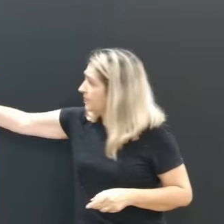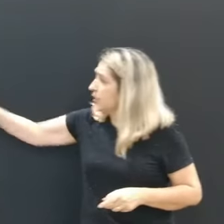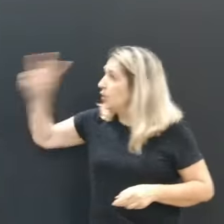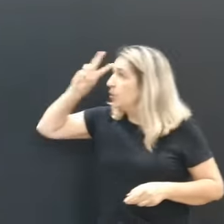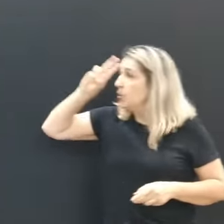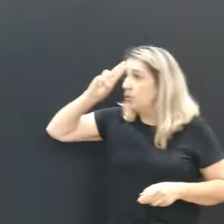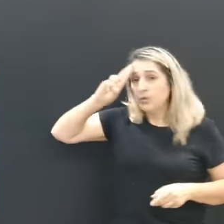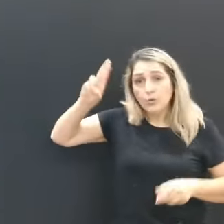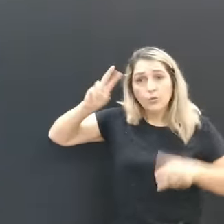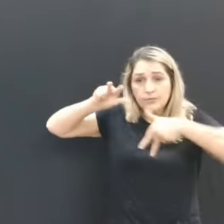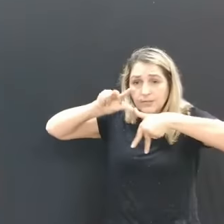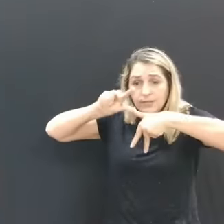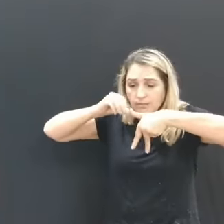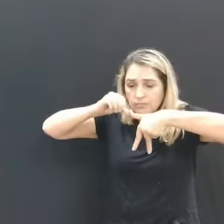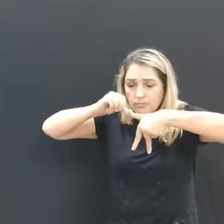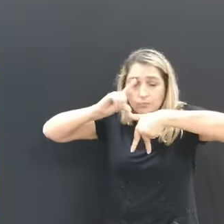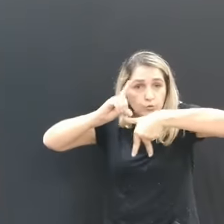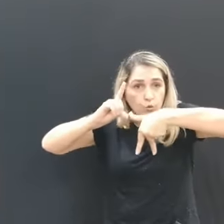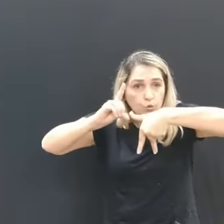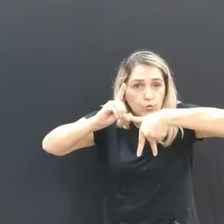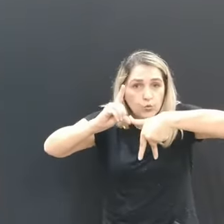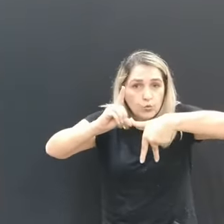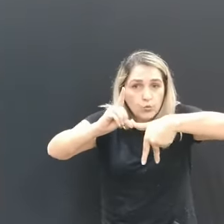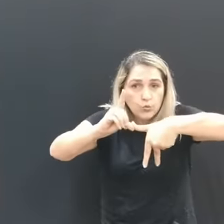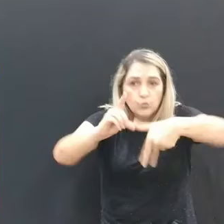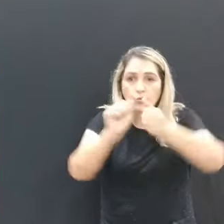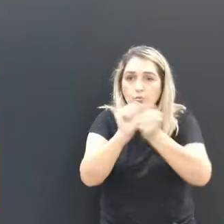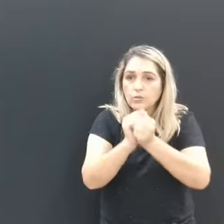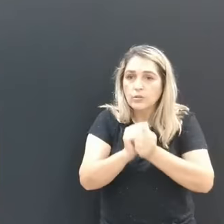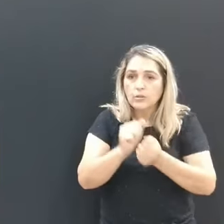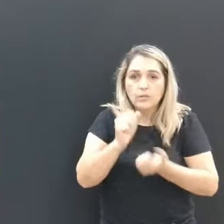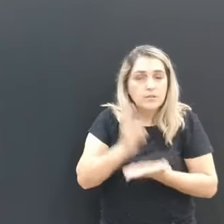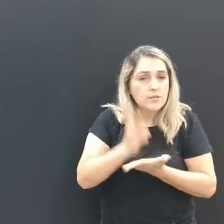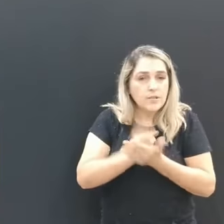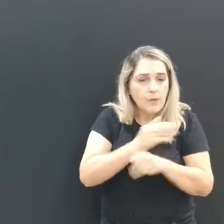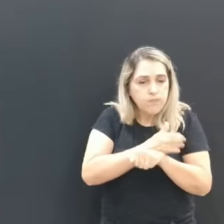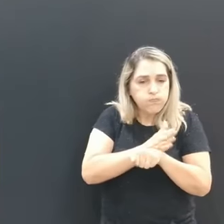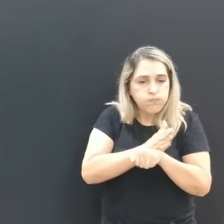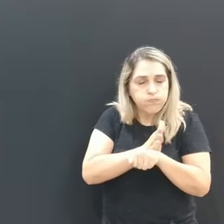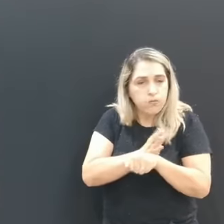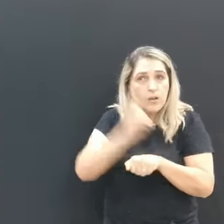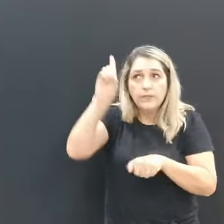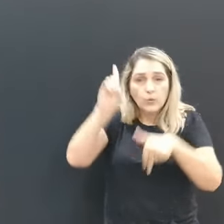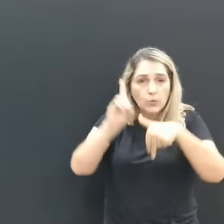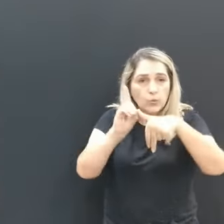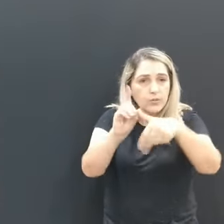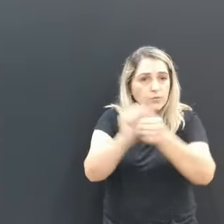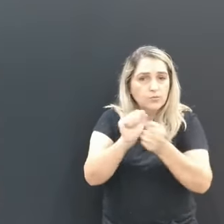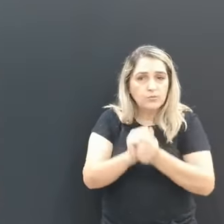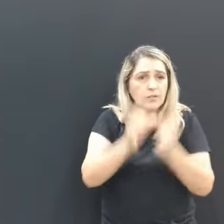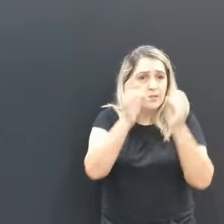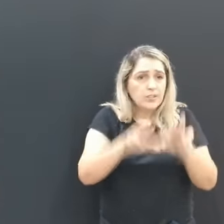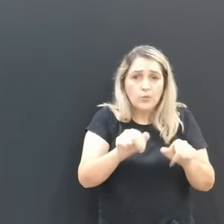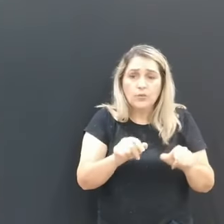em Deus. O Senhor, ele está conosco em todos os momentos, em todos os nossos caminhos. Nós nunca estamos